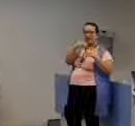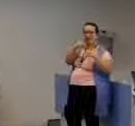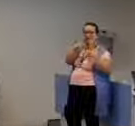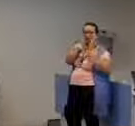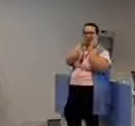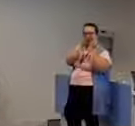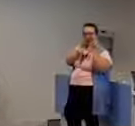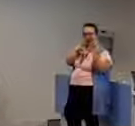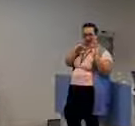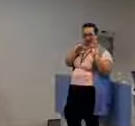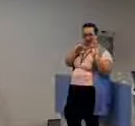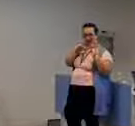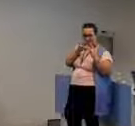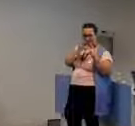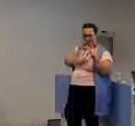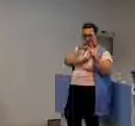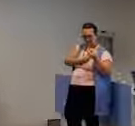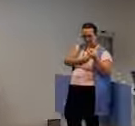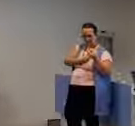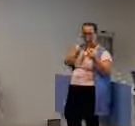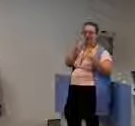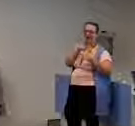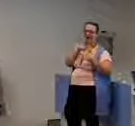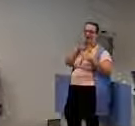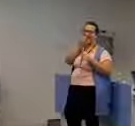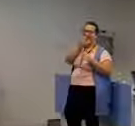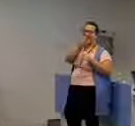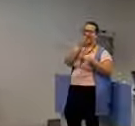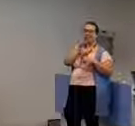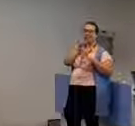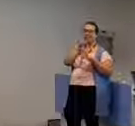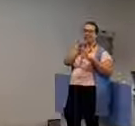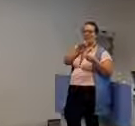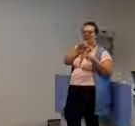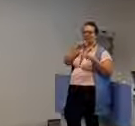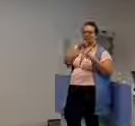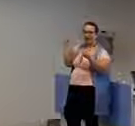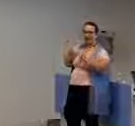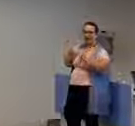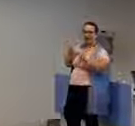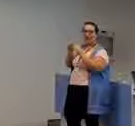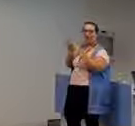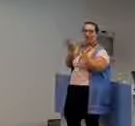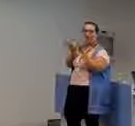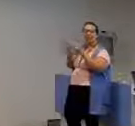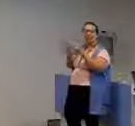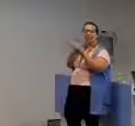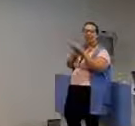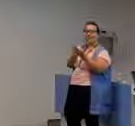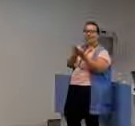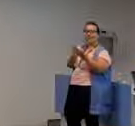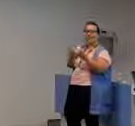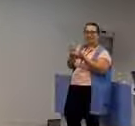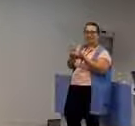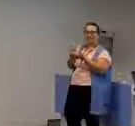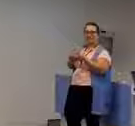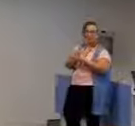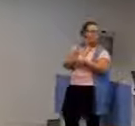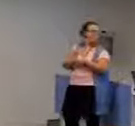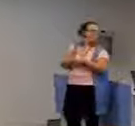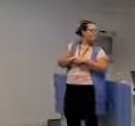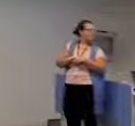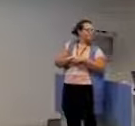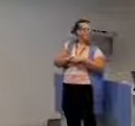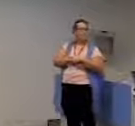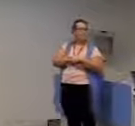Vamos lá. Desculpa estar um pouco acelerado, mas é que tem muita informação aqui e a gente... Então eu vou